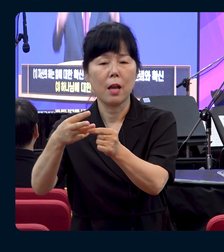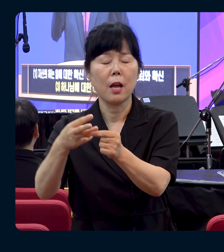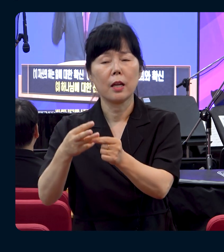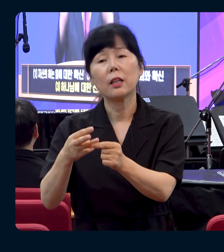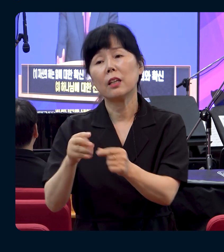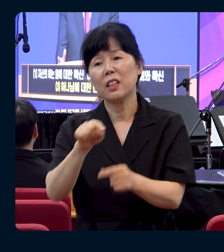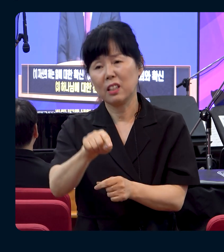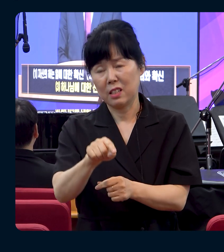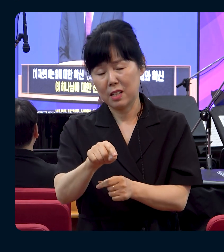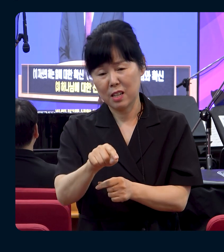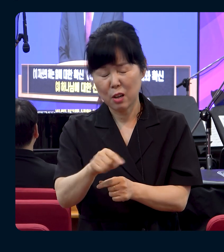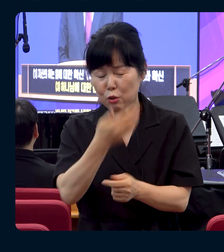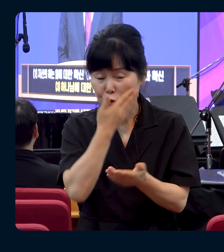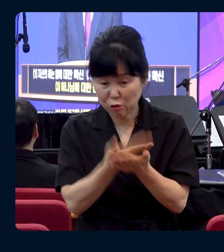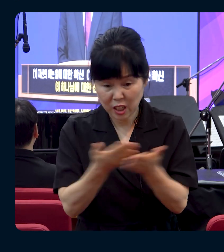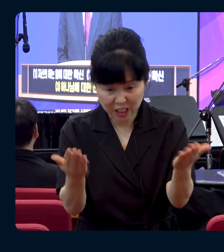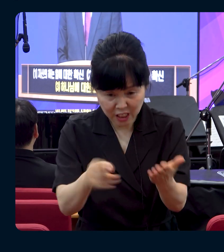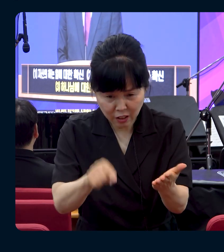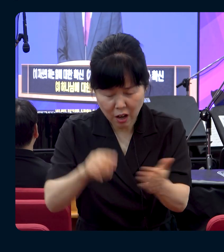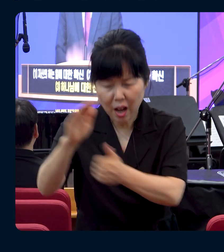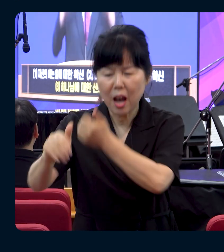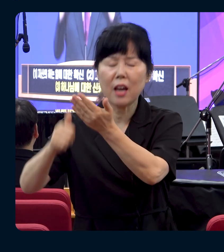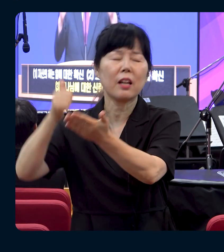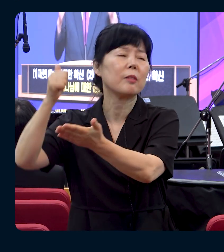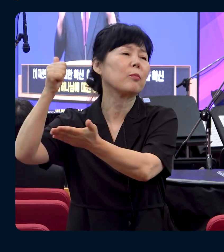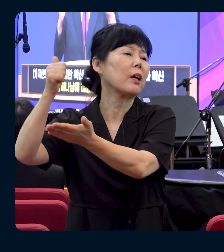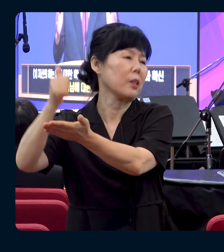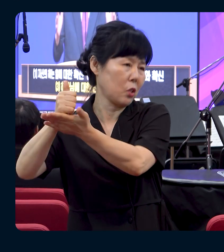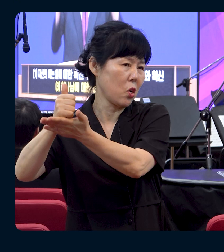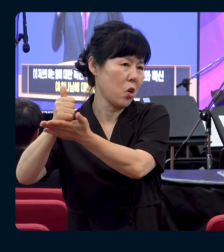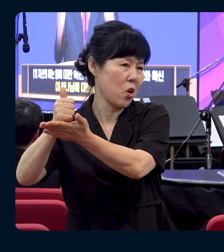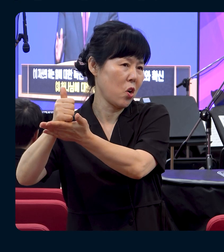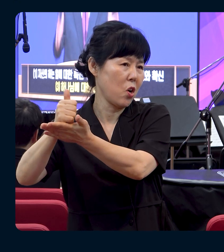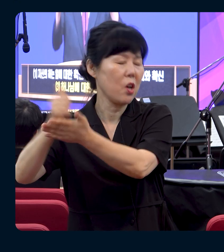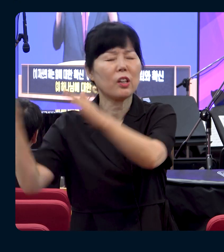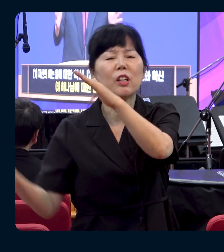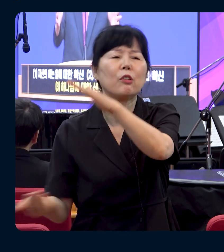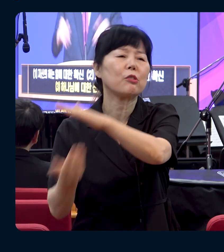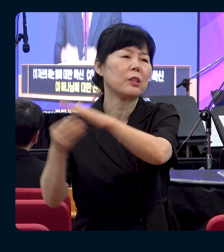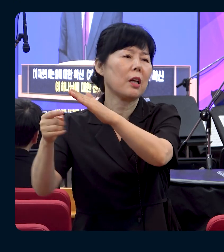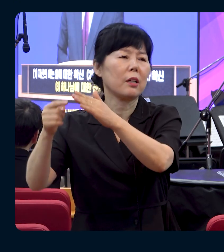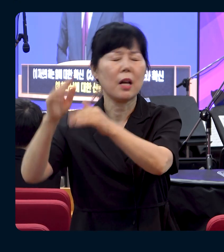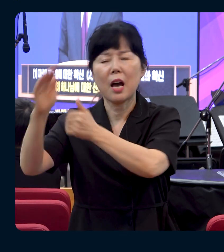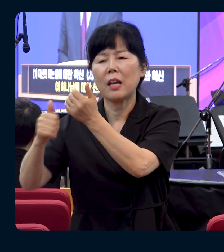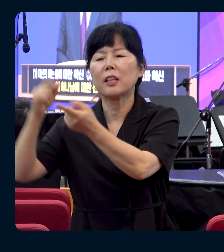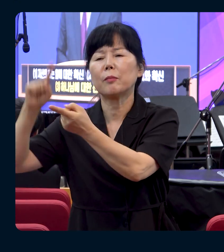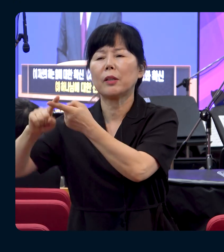분이 하나님이심을, 그것을 아는 하나님에 대한 신뢰와 확신.